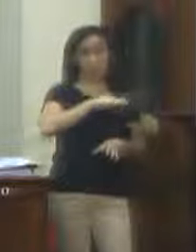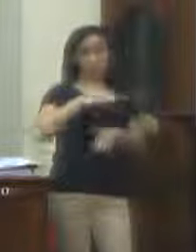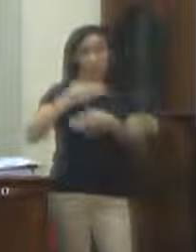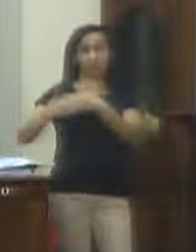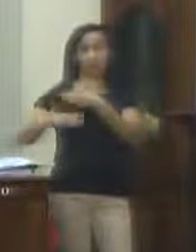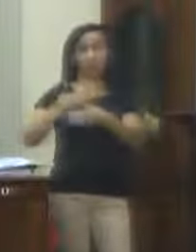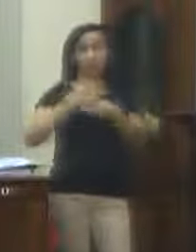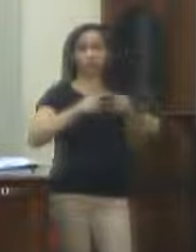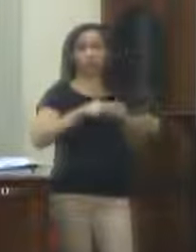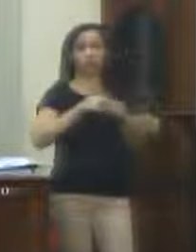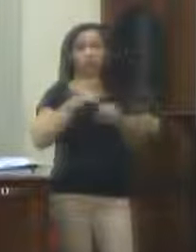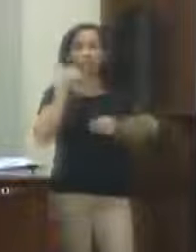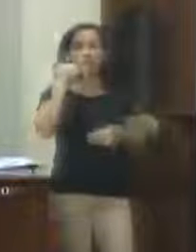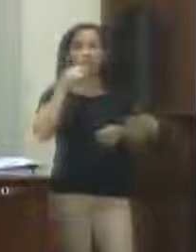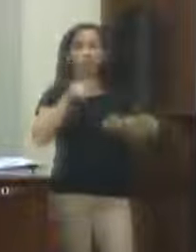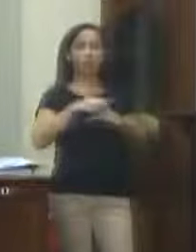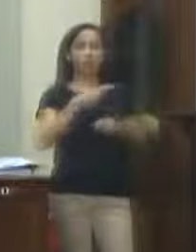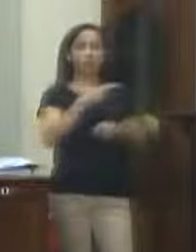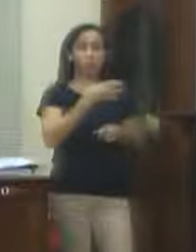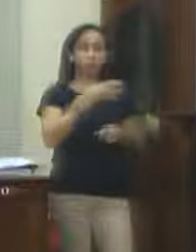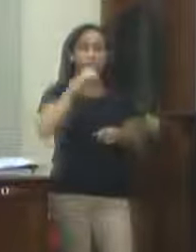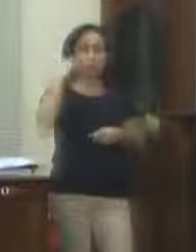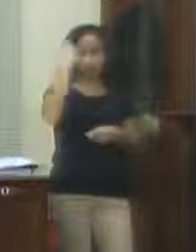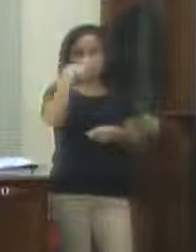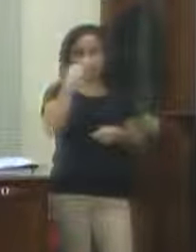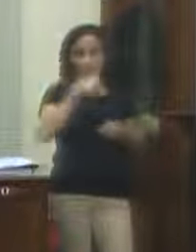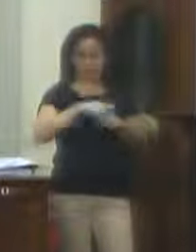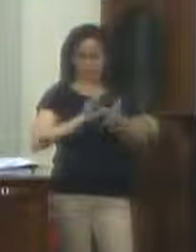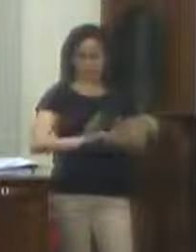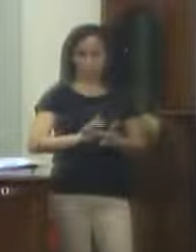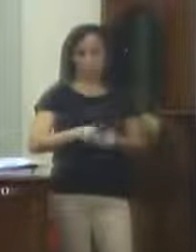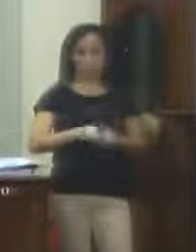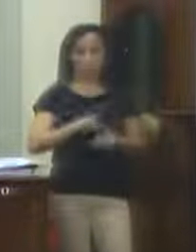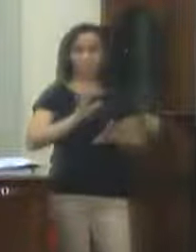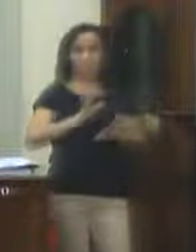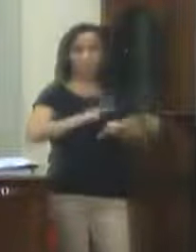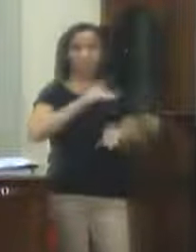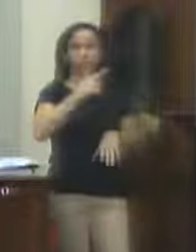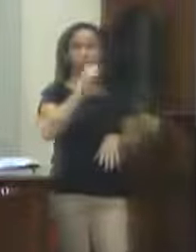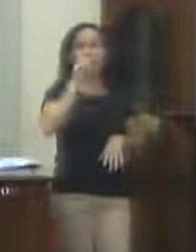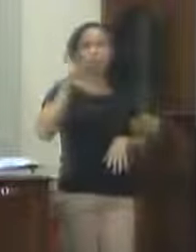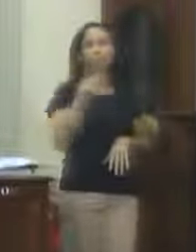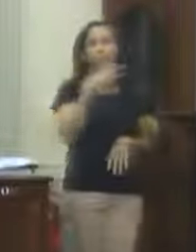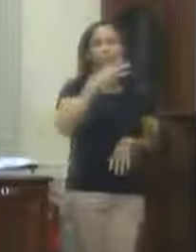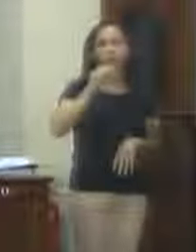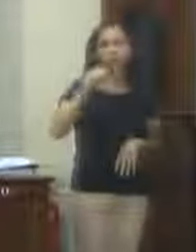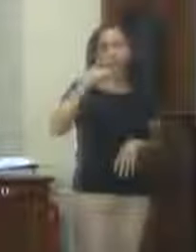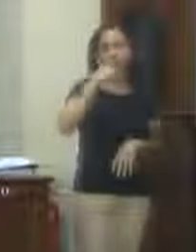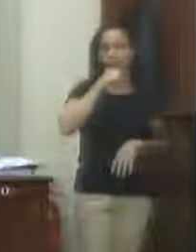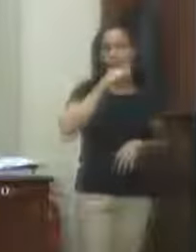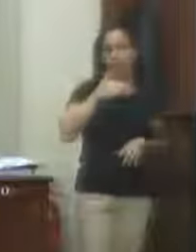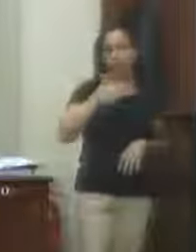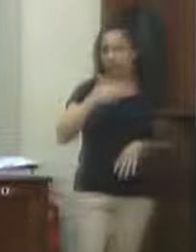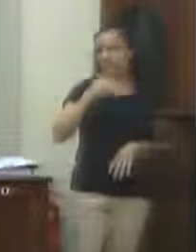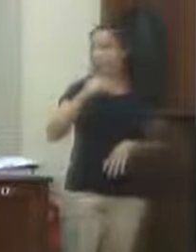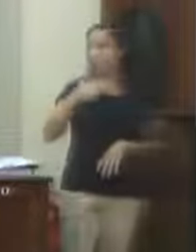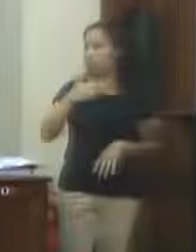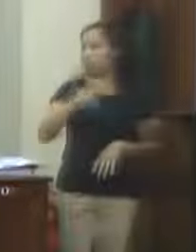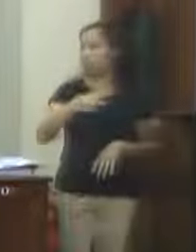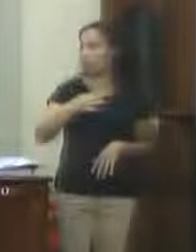dos guardiões, que funciona 24 horas e já atendeu 1.300 mulheres. Sala das Sessões, 14 de março de